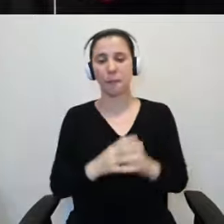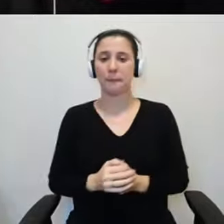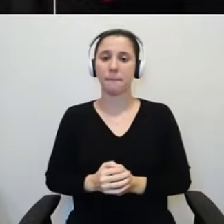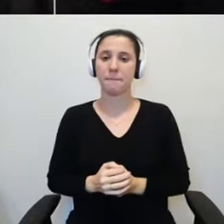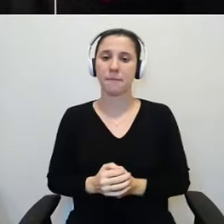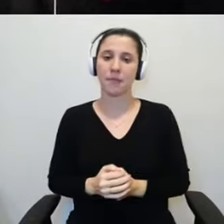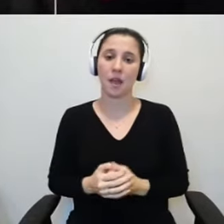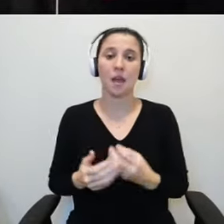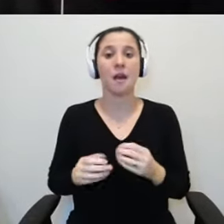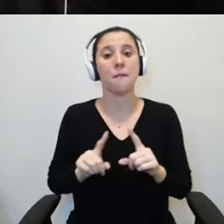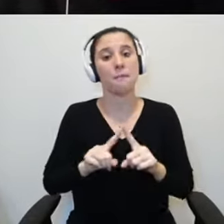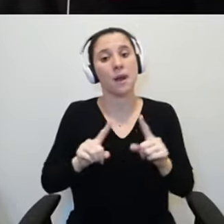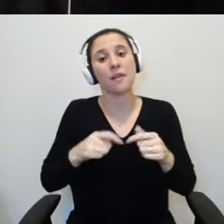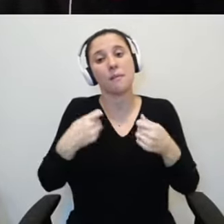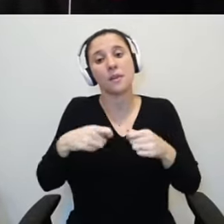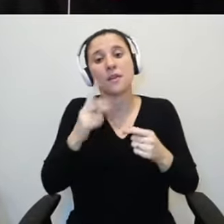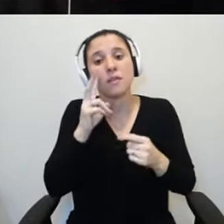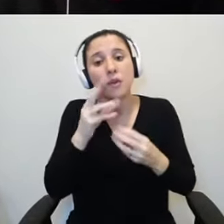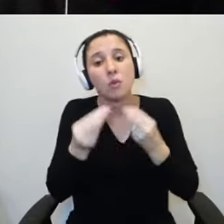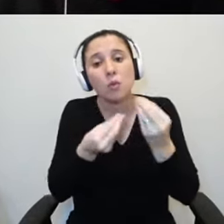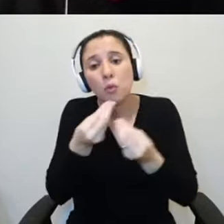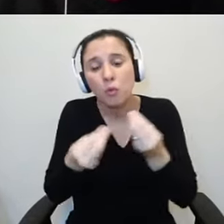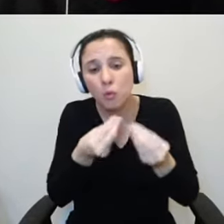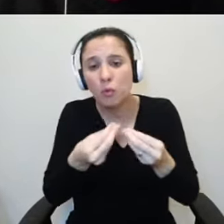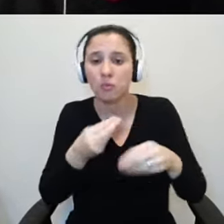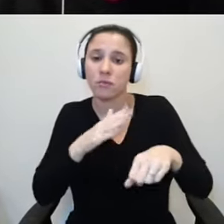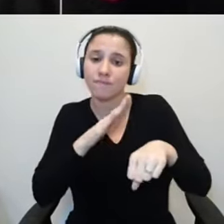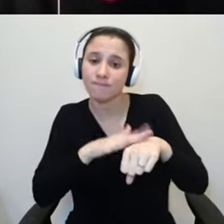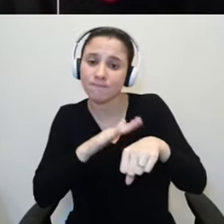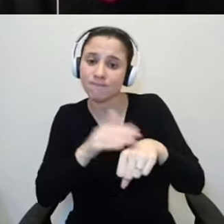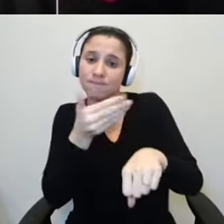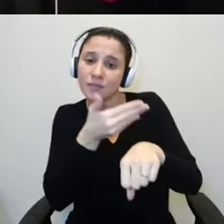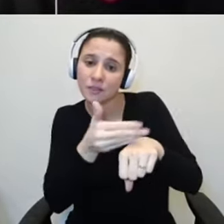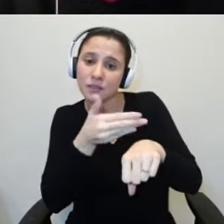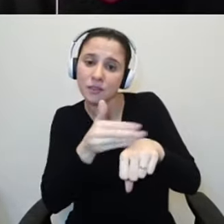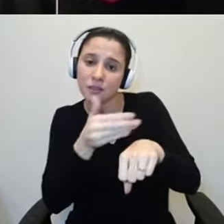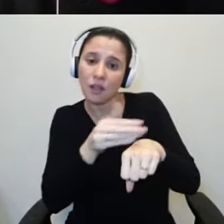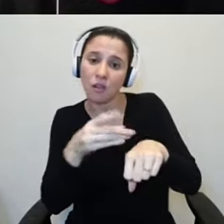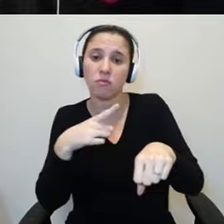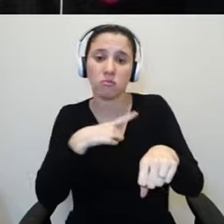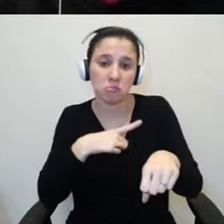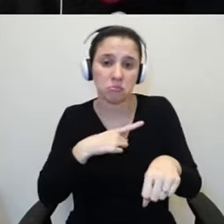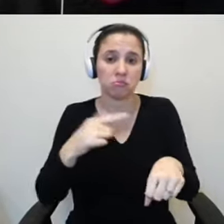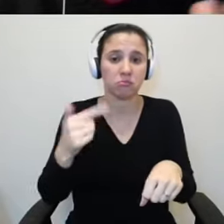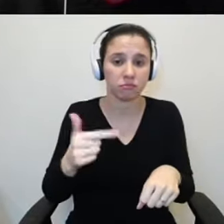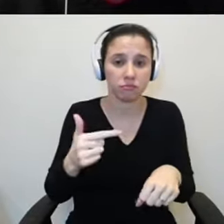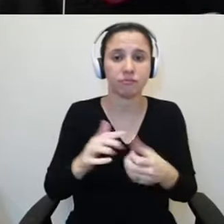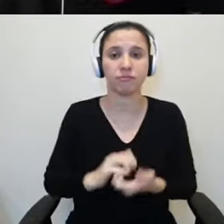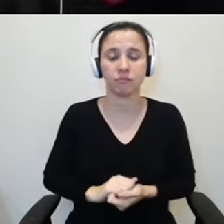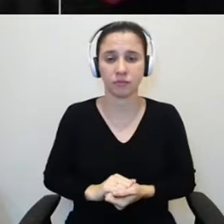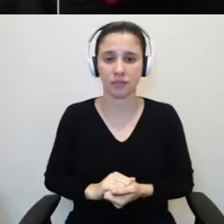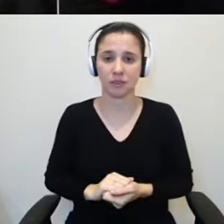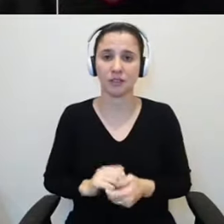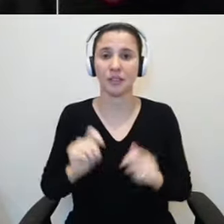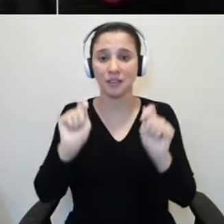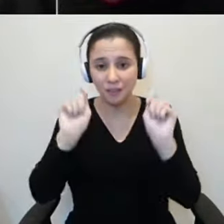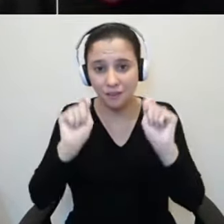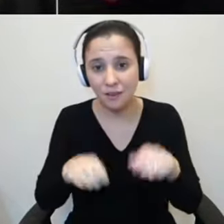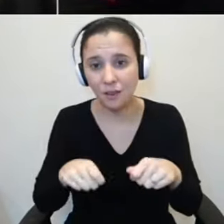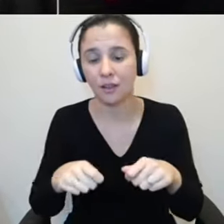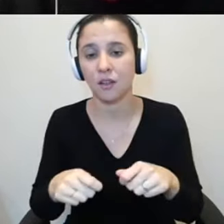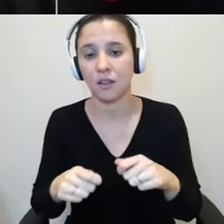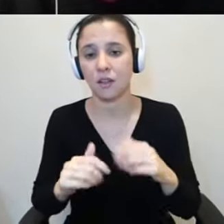sendo executado. Se, por exemplo, naquela escola em que o estágio da licenciatura está sendo executado, se é possível desenvolver as atividades de maneira